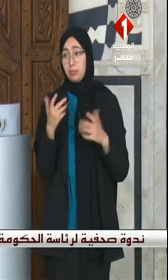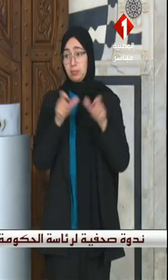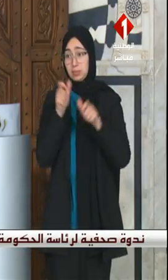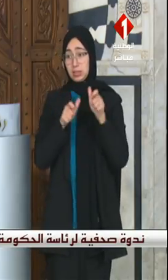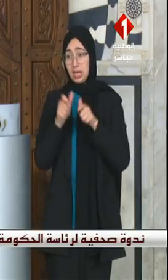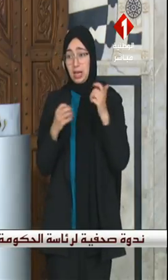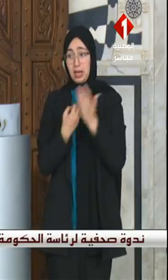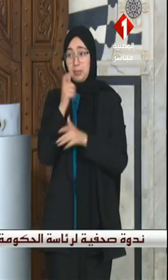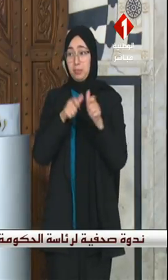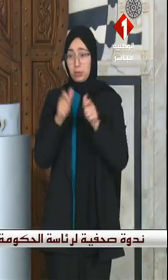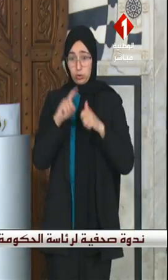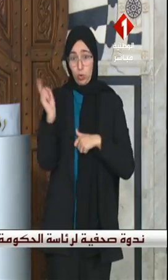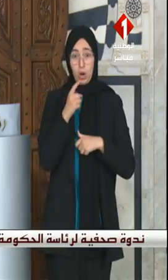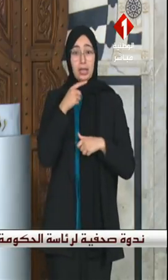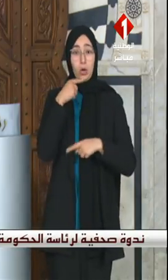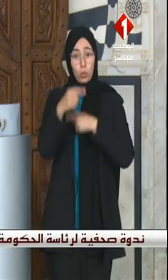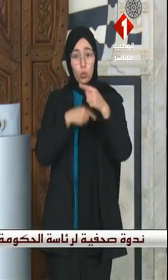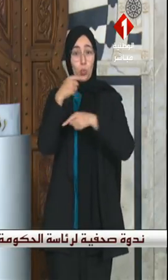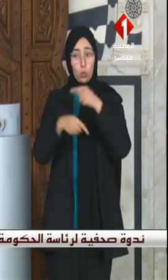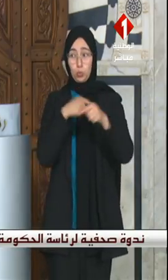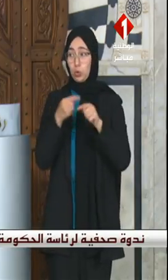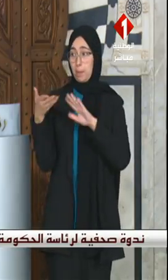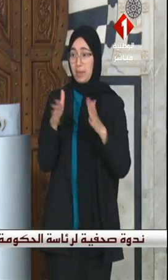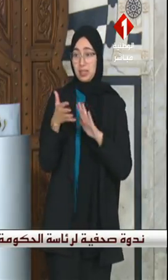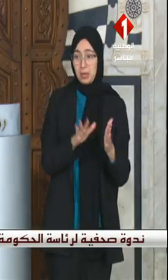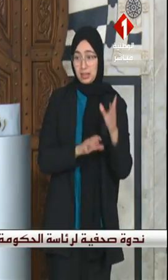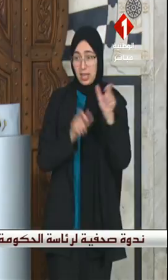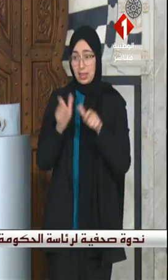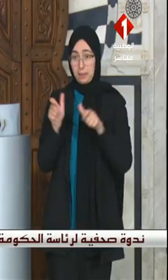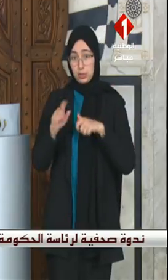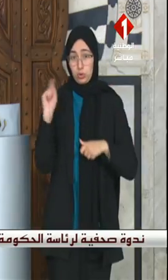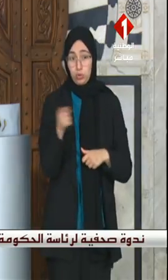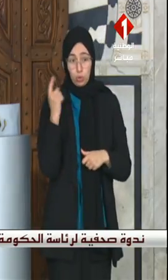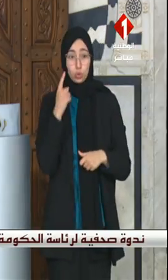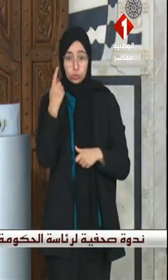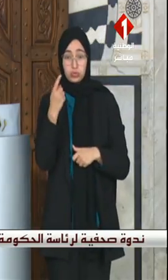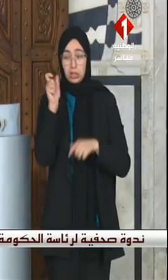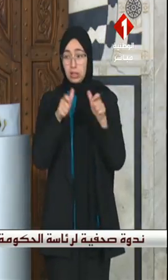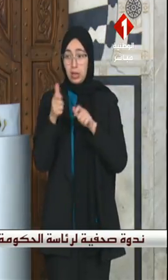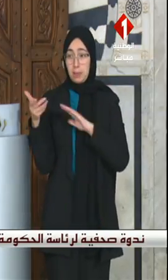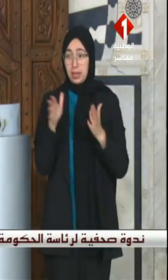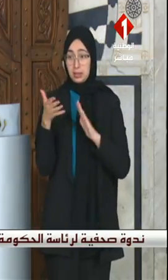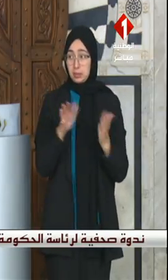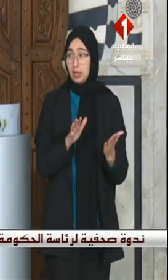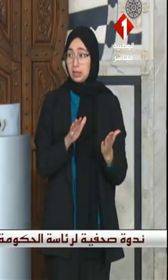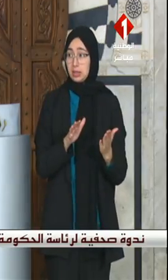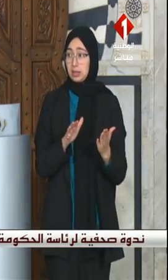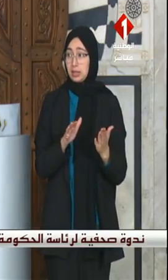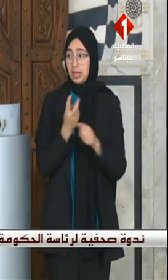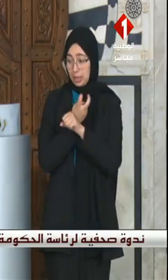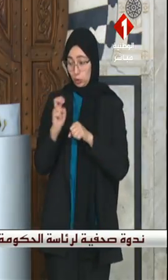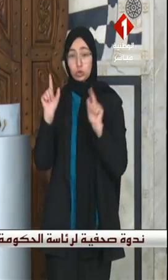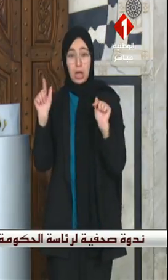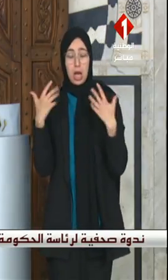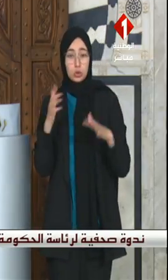حالات يوميا، وفيات وكذلك الحالات اللي قاعدين نسجلوا فيها الحالات الخطرة